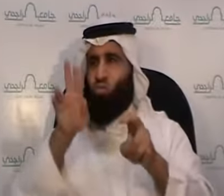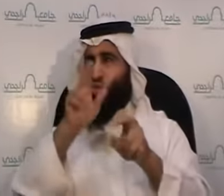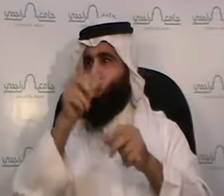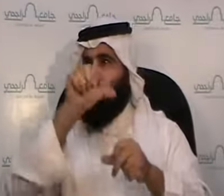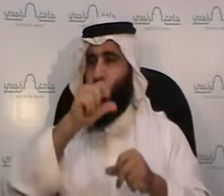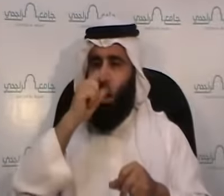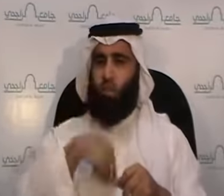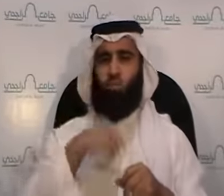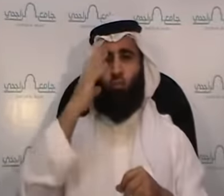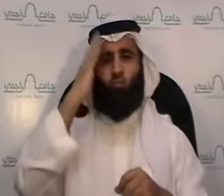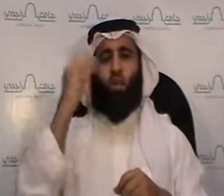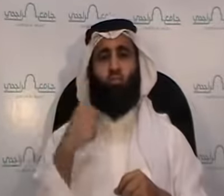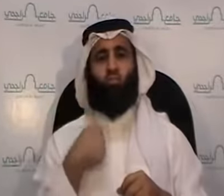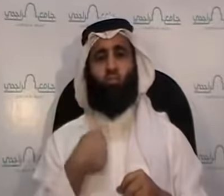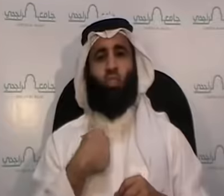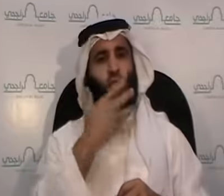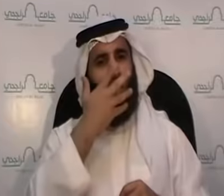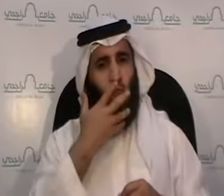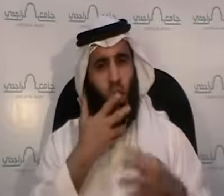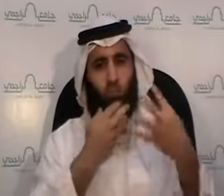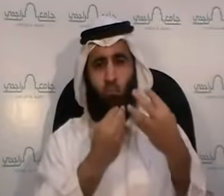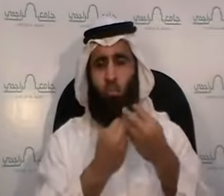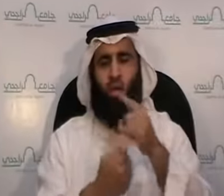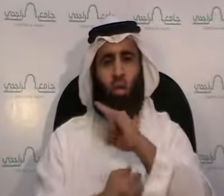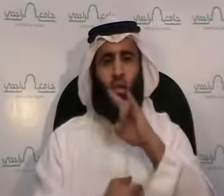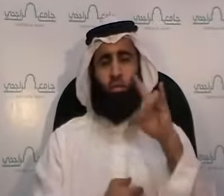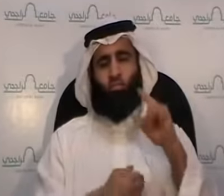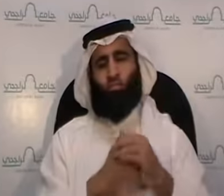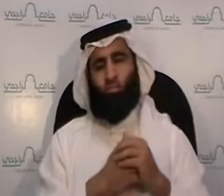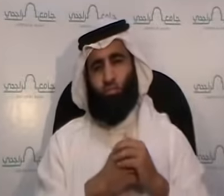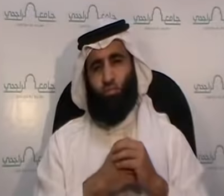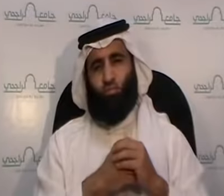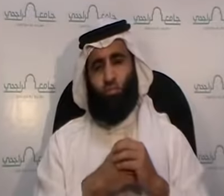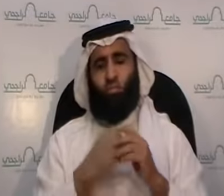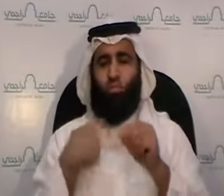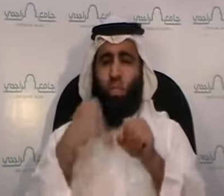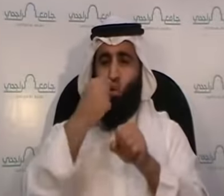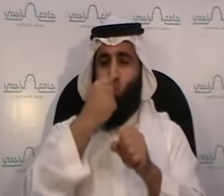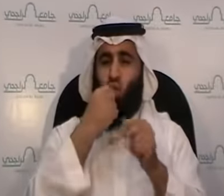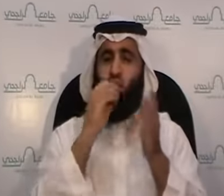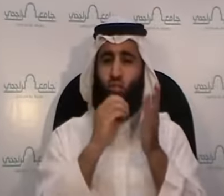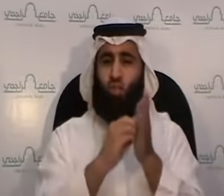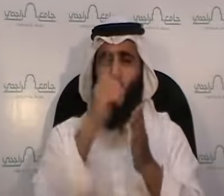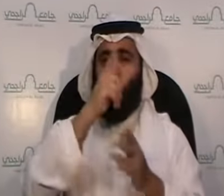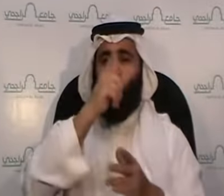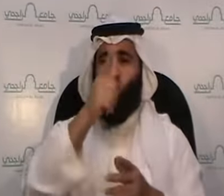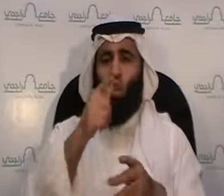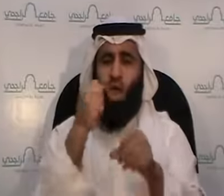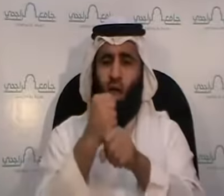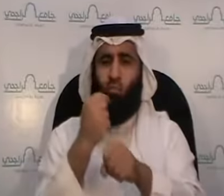لإيذائهم والحرب والتطاول عليهم. فمن يعمل مثقال ذرة خيرا يرى ومن